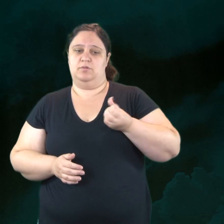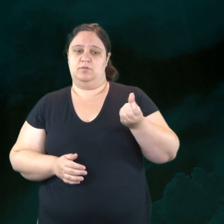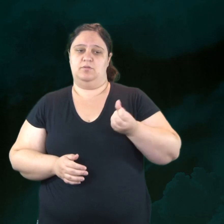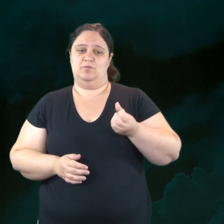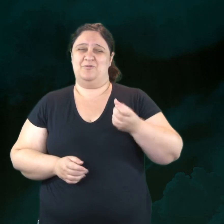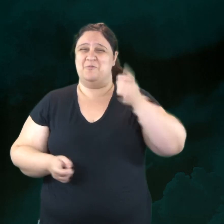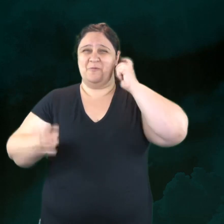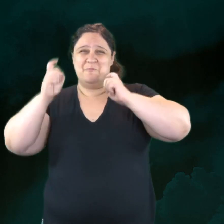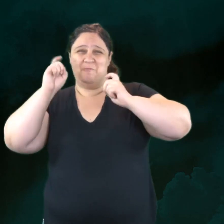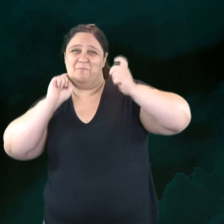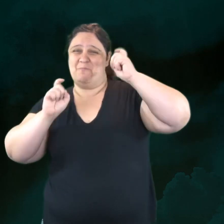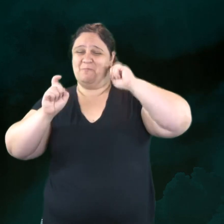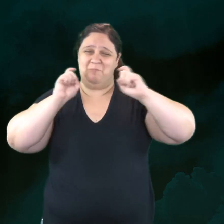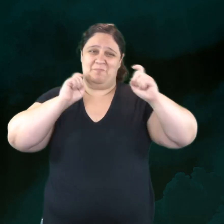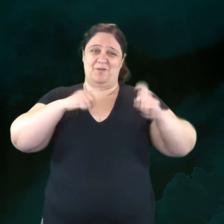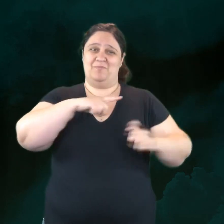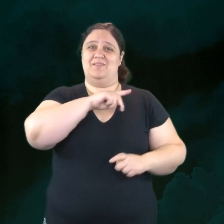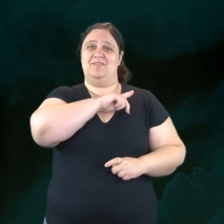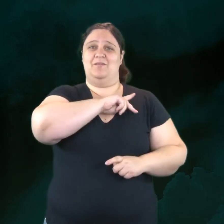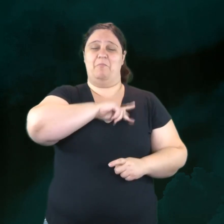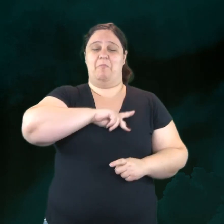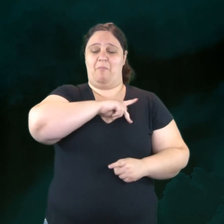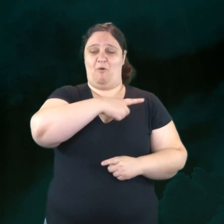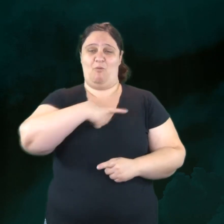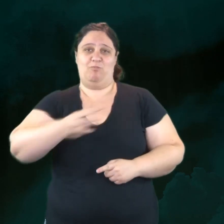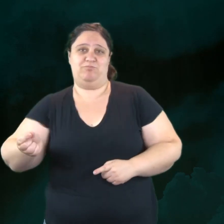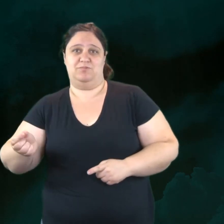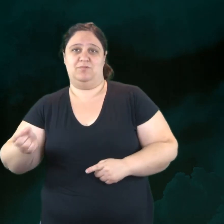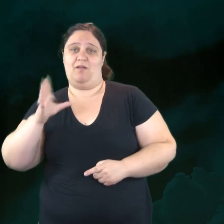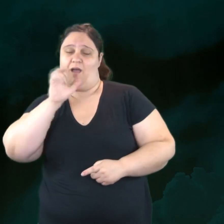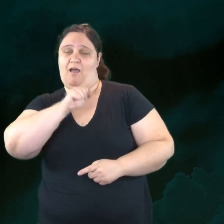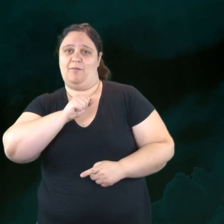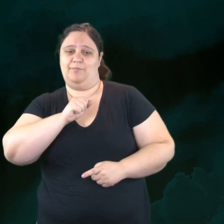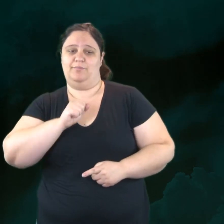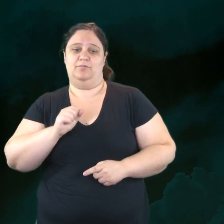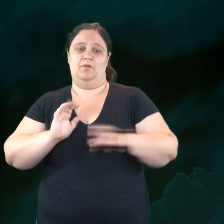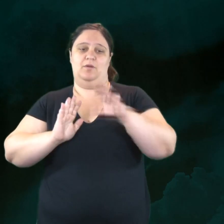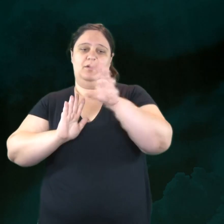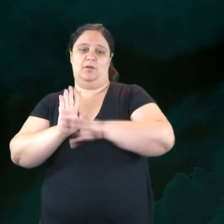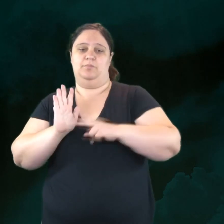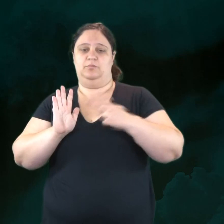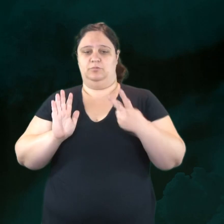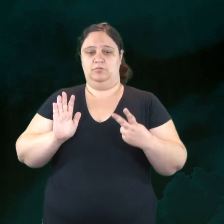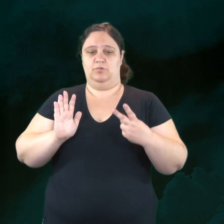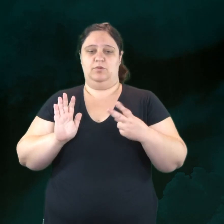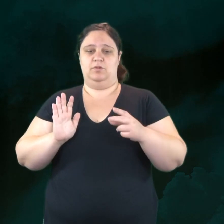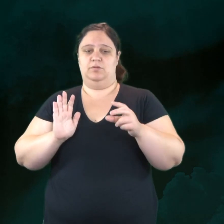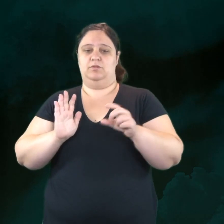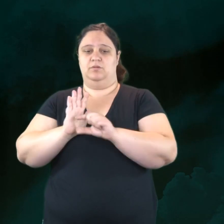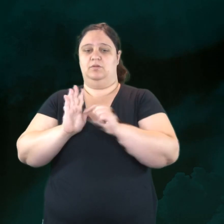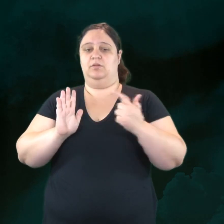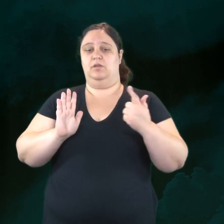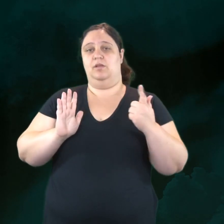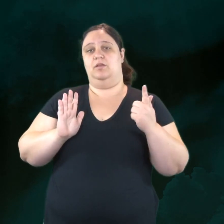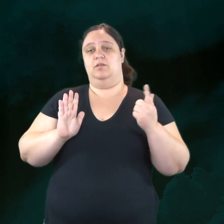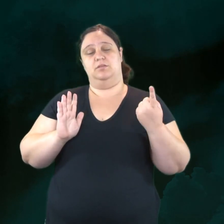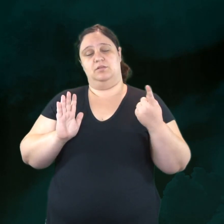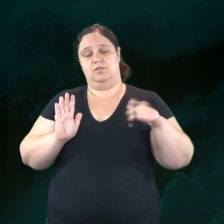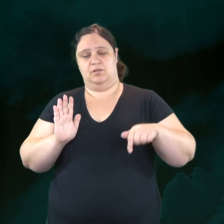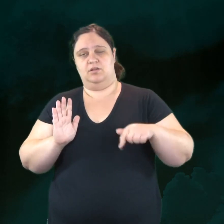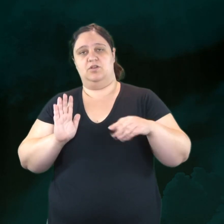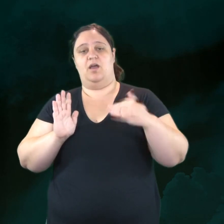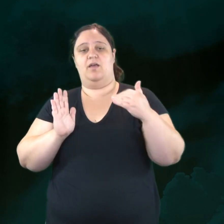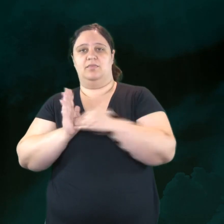abrupta. No capítulo 2, 17 até capítulo 3, versículo 10. Quer dizer, como eu já expliquei,